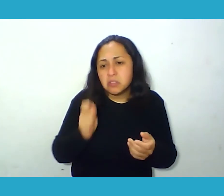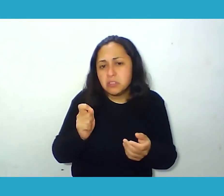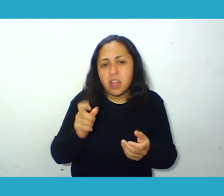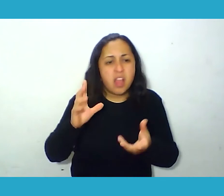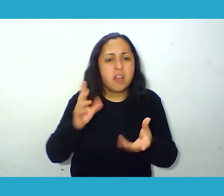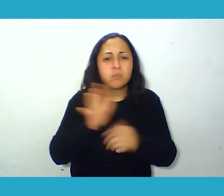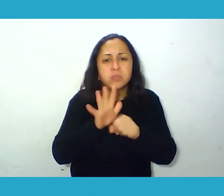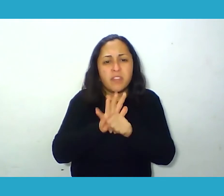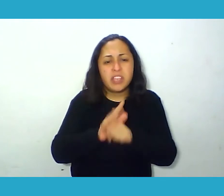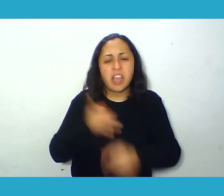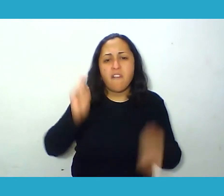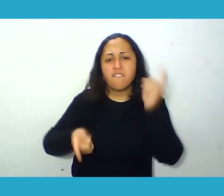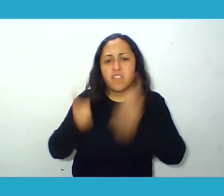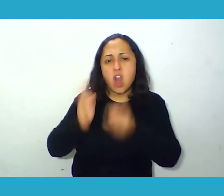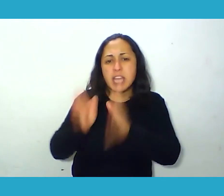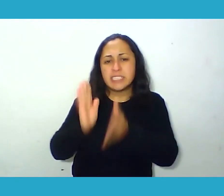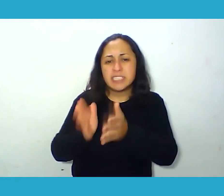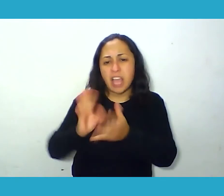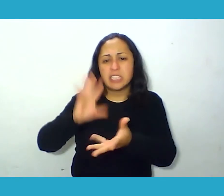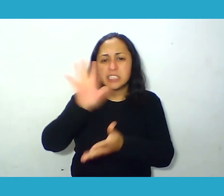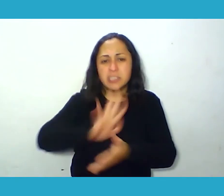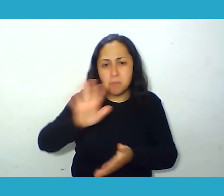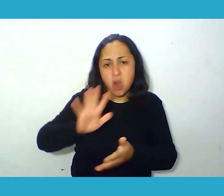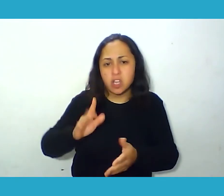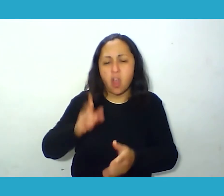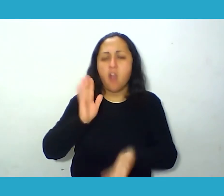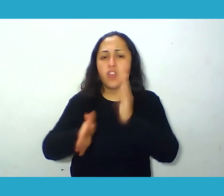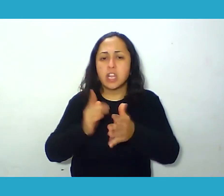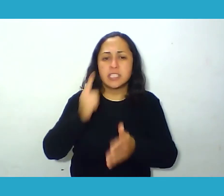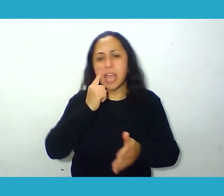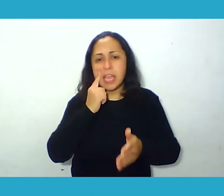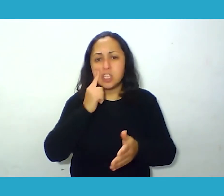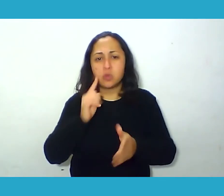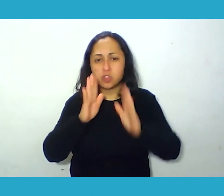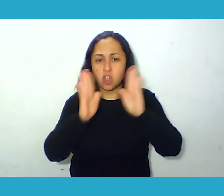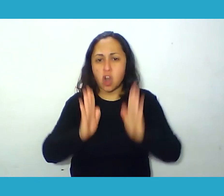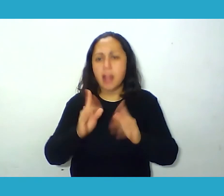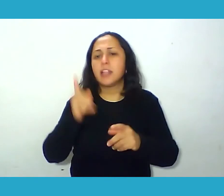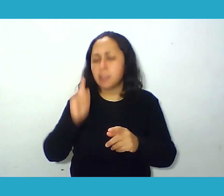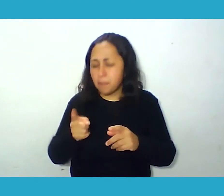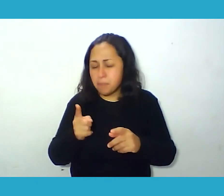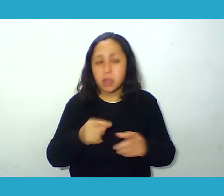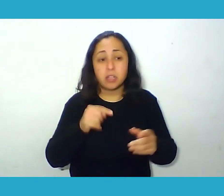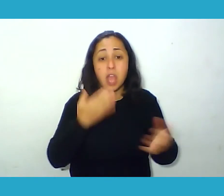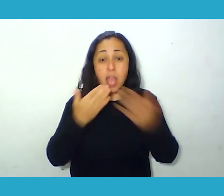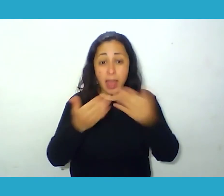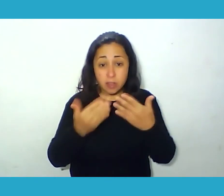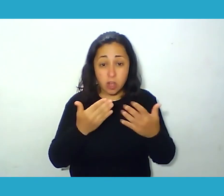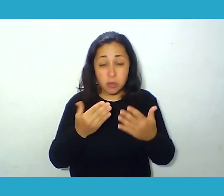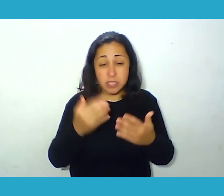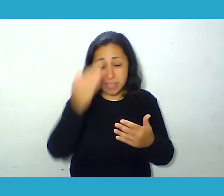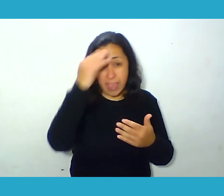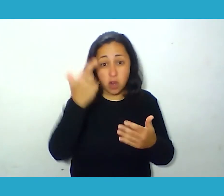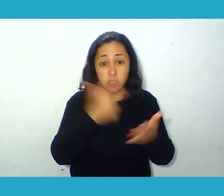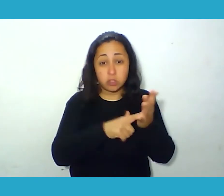se ejerce violencia simbólica e institucional. Solicita, en un segundo orden, a las autoridades se declare inconstitucional la presente audiencia